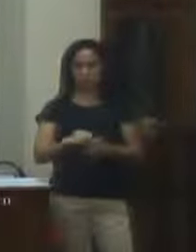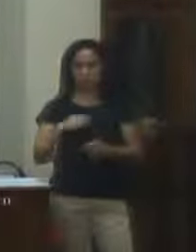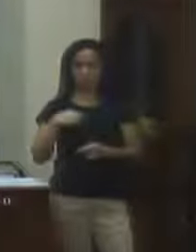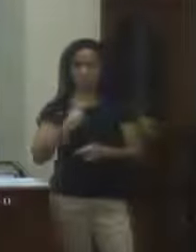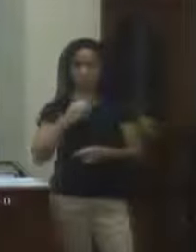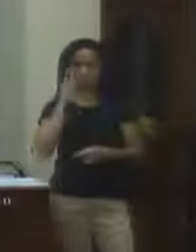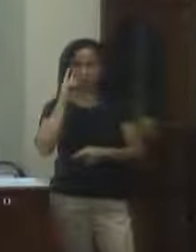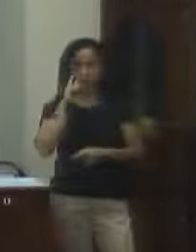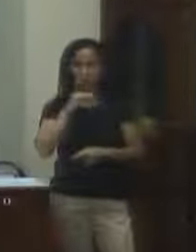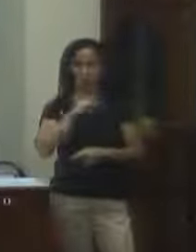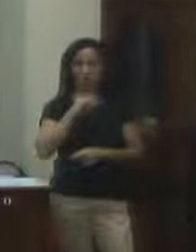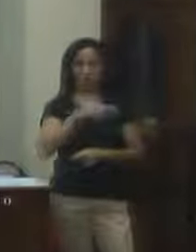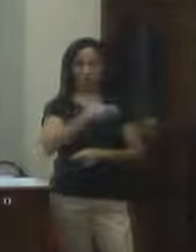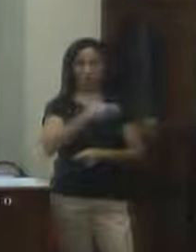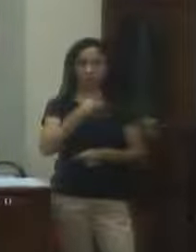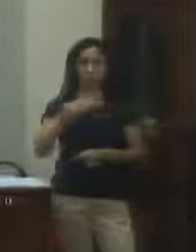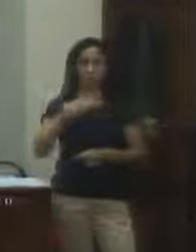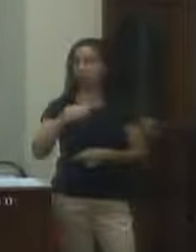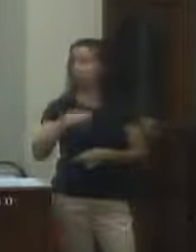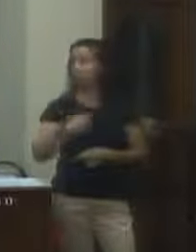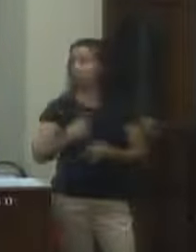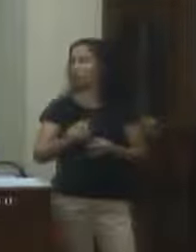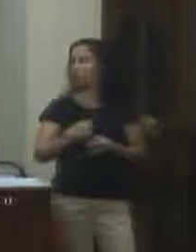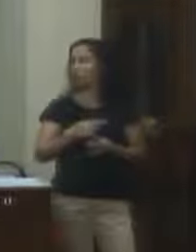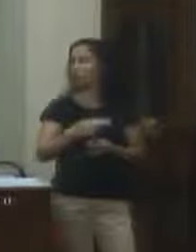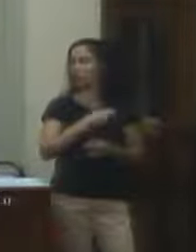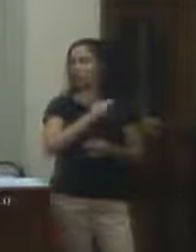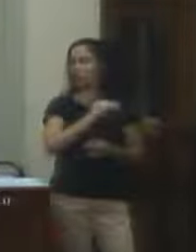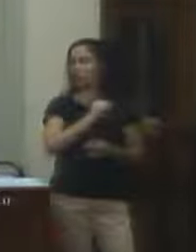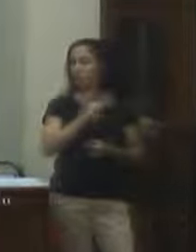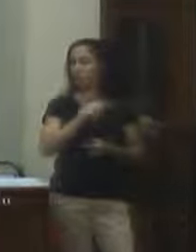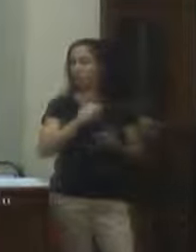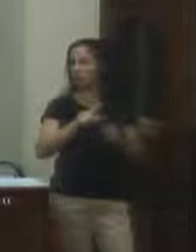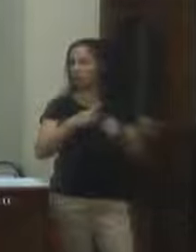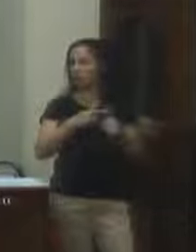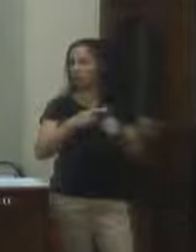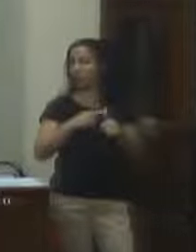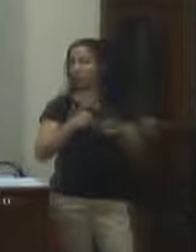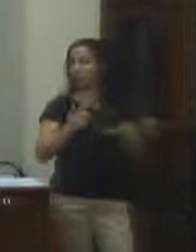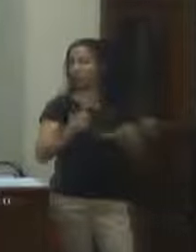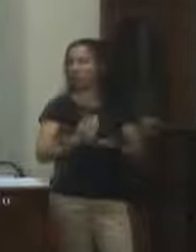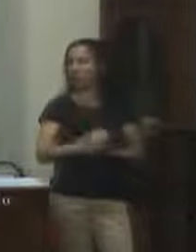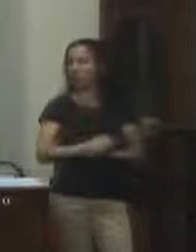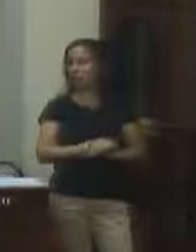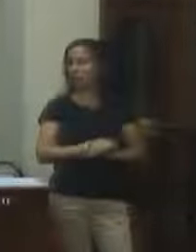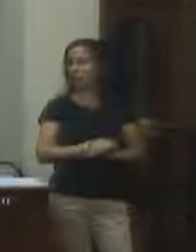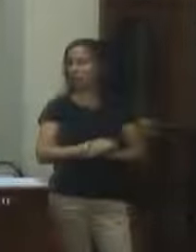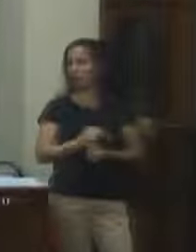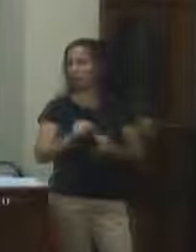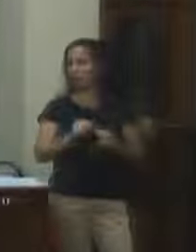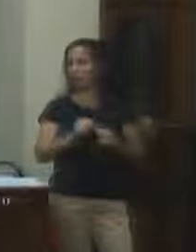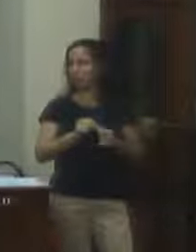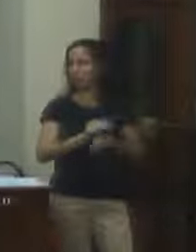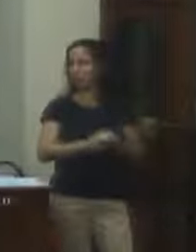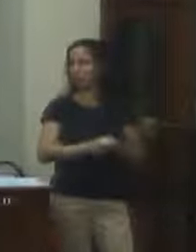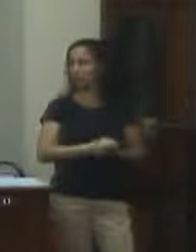o 100 UFIVAs já é o primeiro quesito que vai